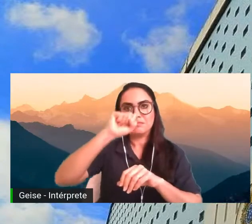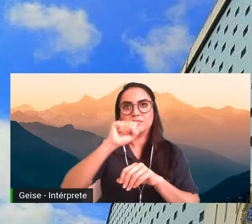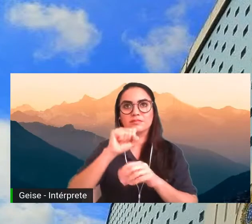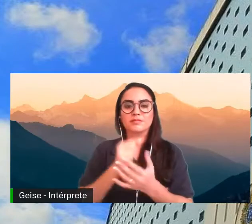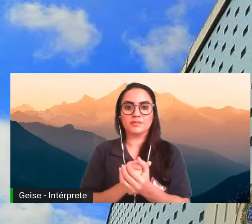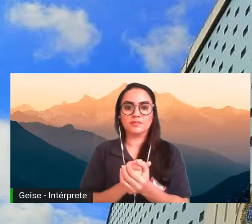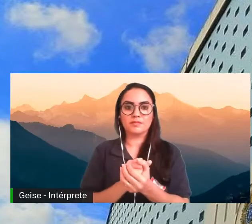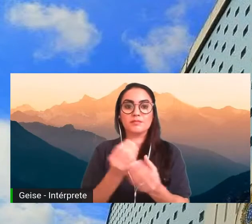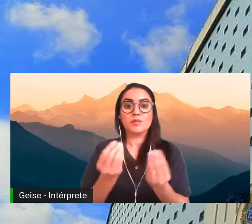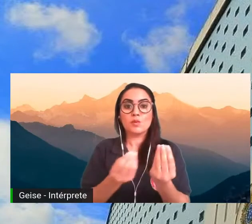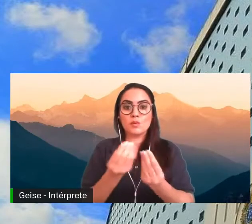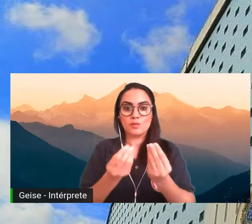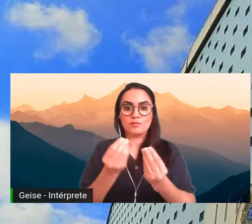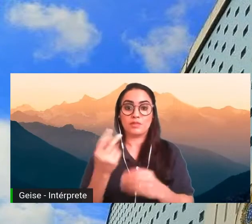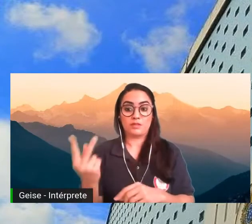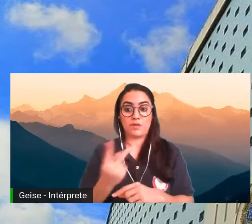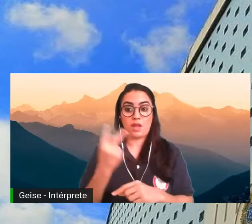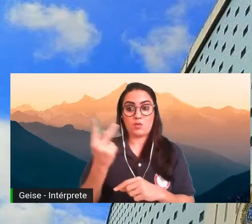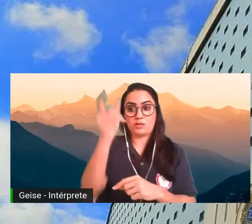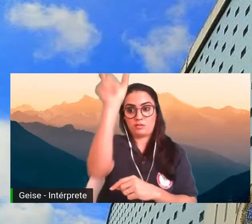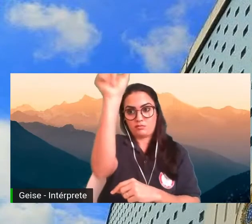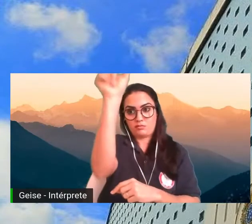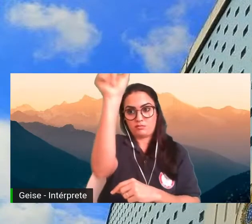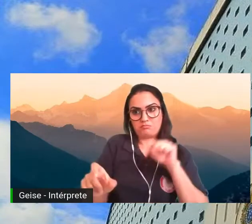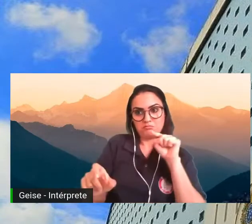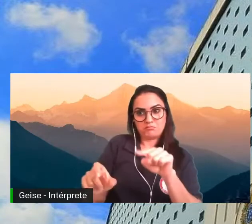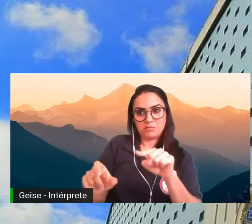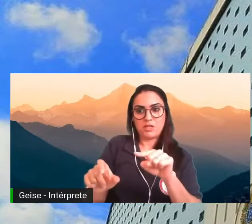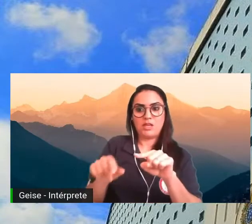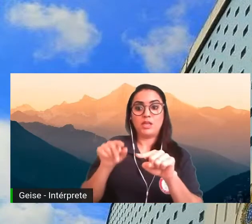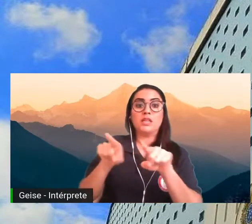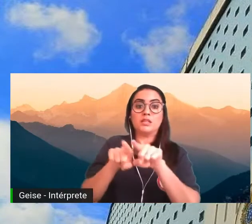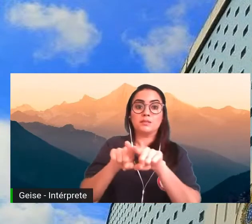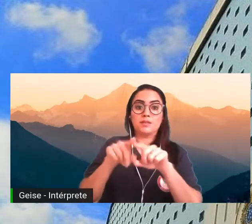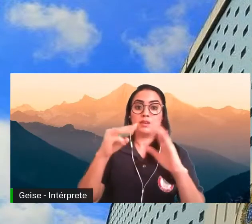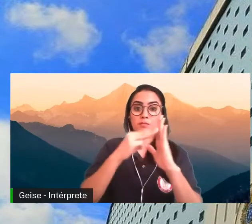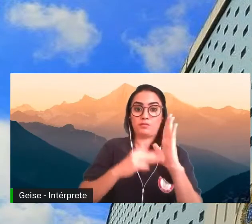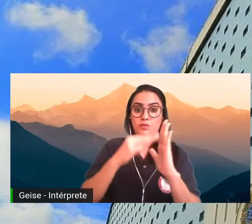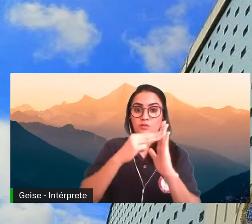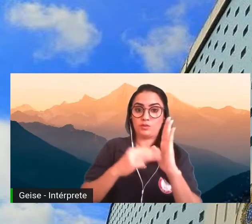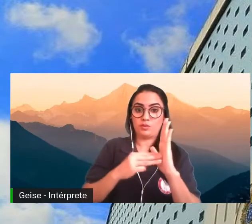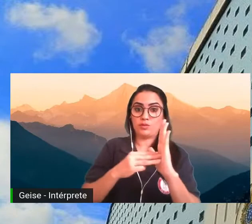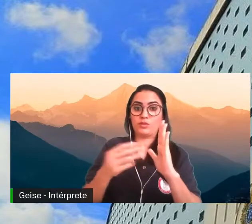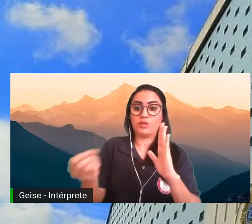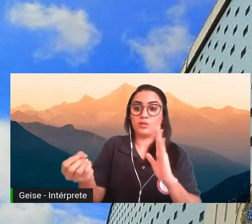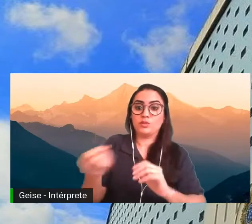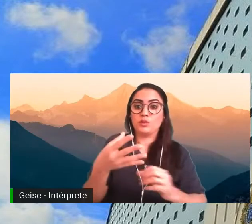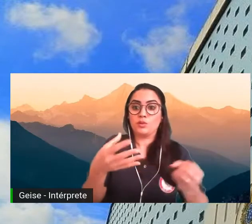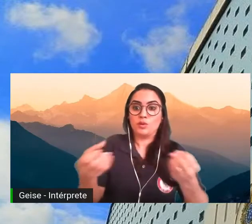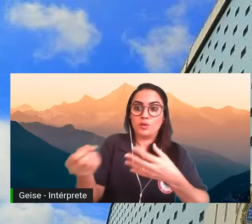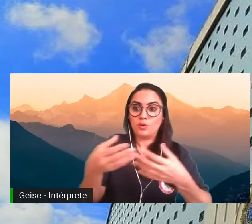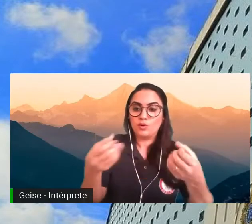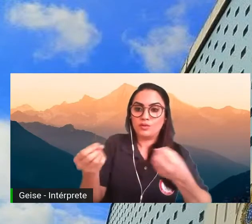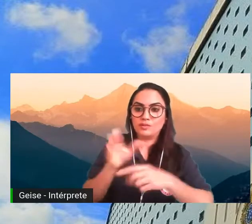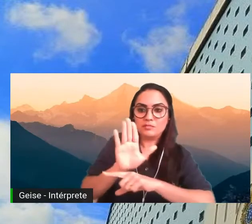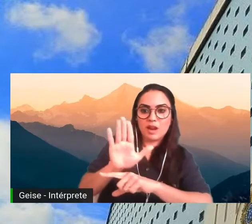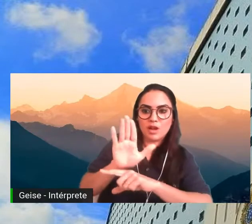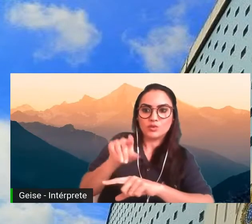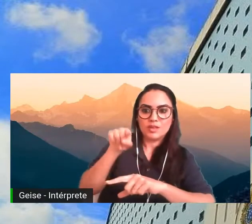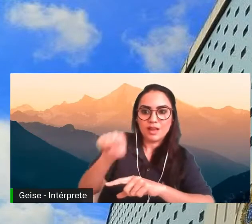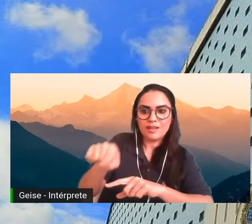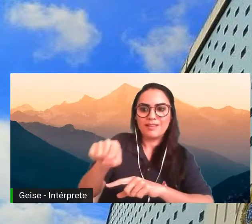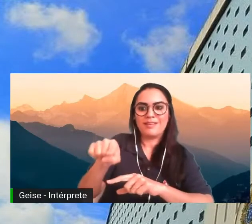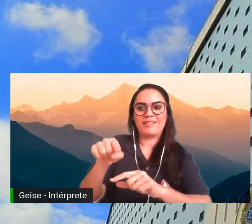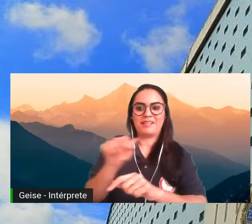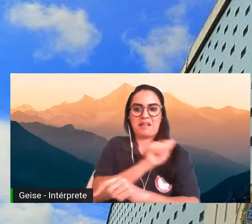valorizando os sujeitos no processo e as metodologias ativas e inovadoras de aprendizagem centrada nos estudantes. Entramos aqui